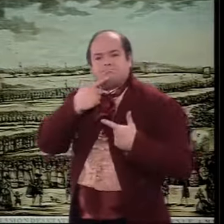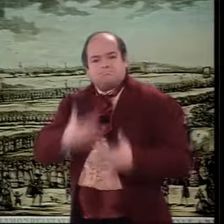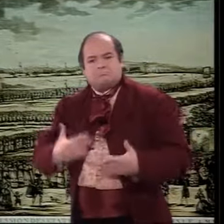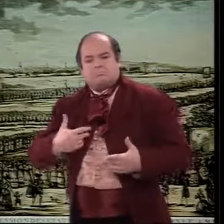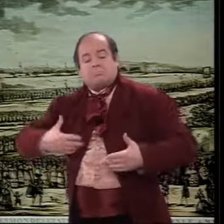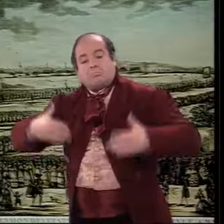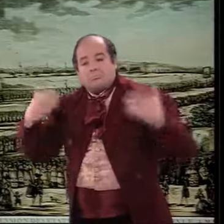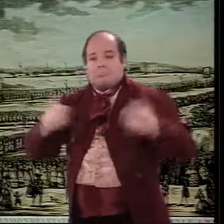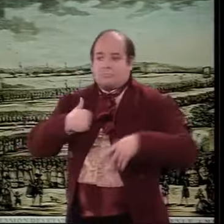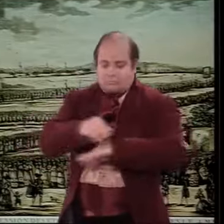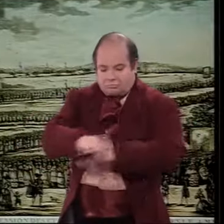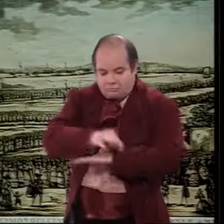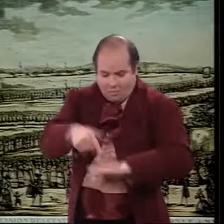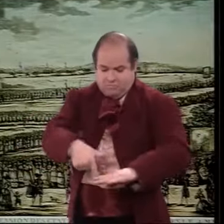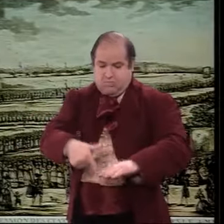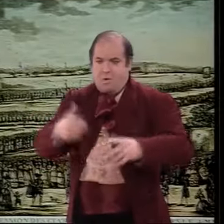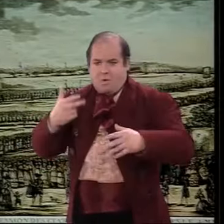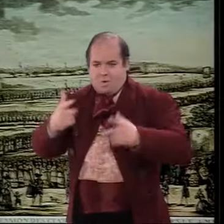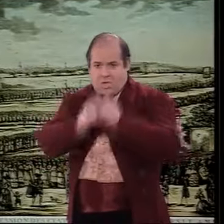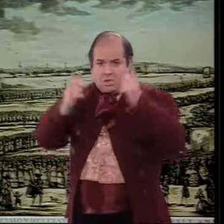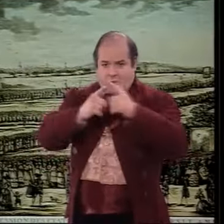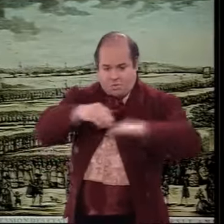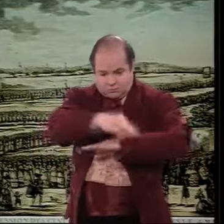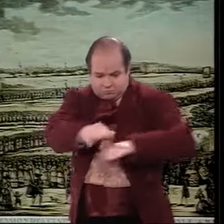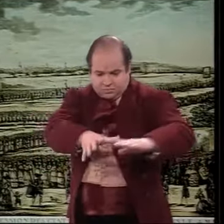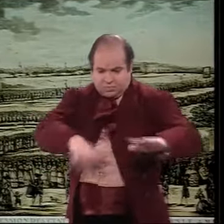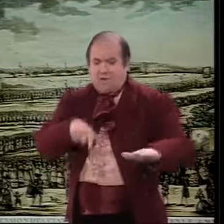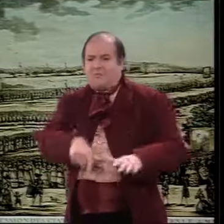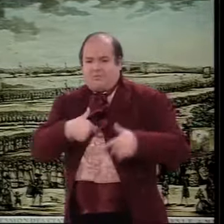continue à tracer avec mélancolie les lignes des façades somptueuses.